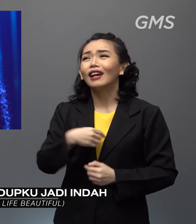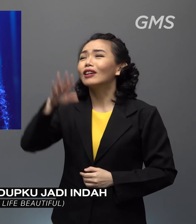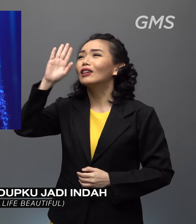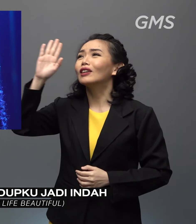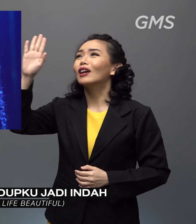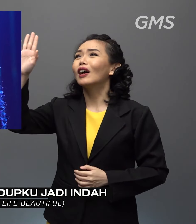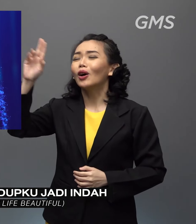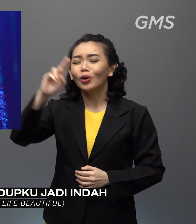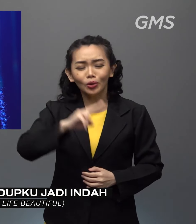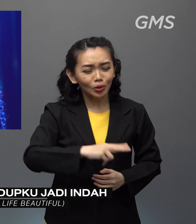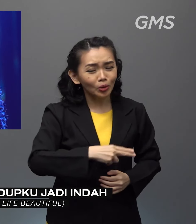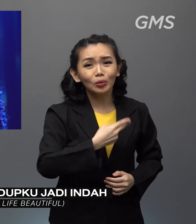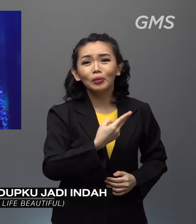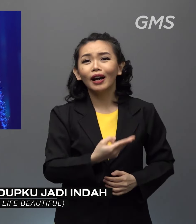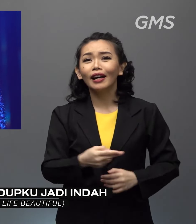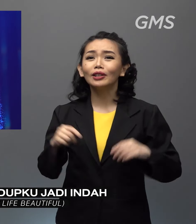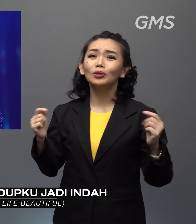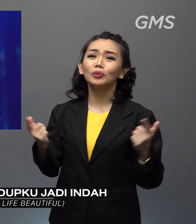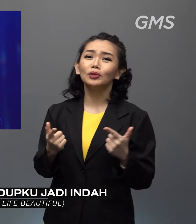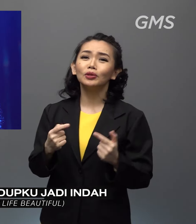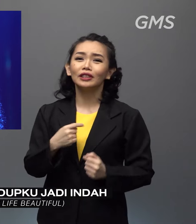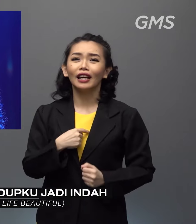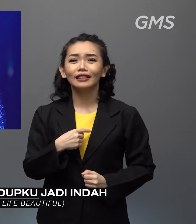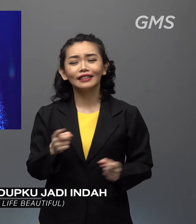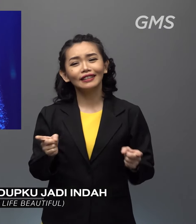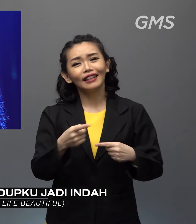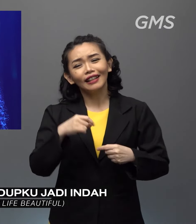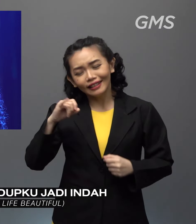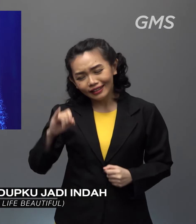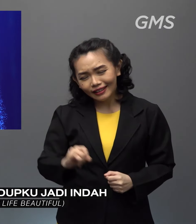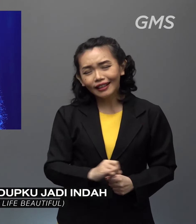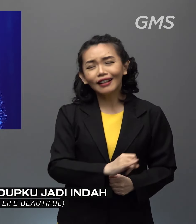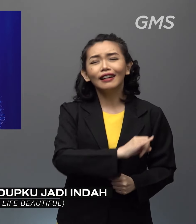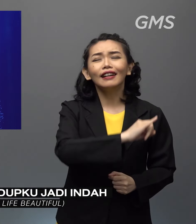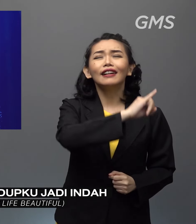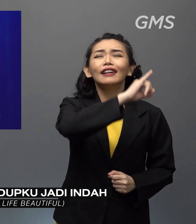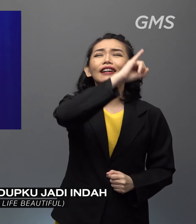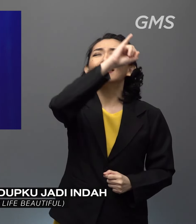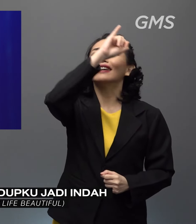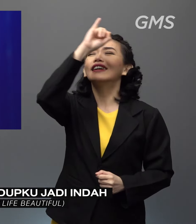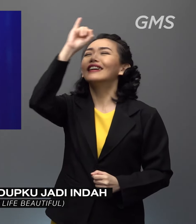telah ubah hidupku jadi